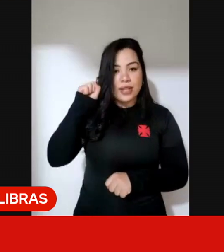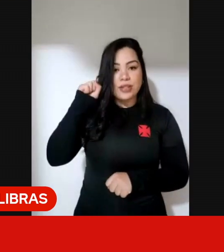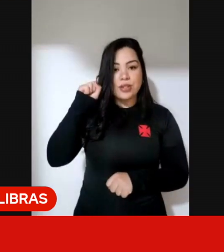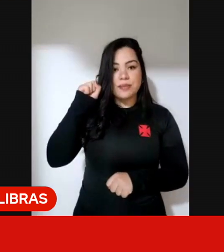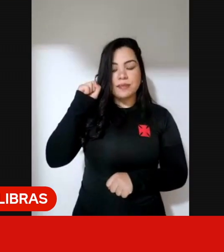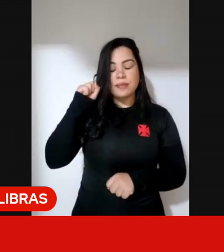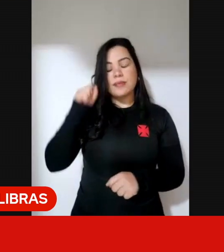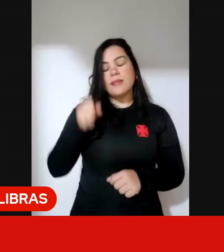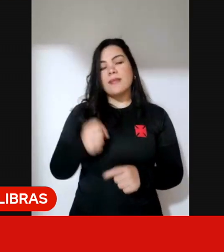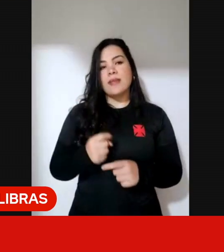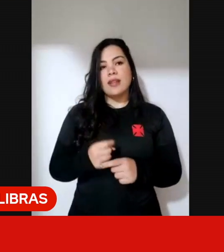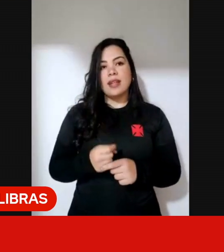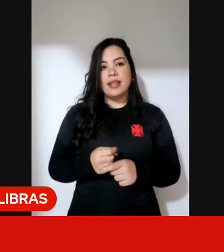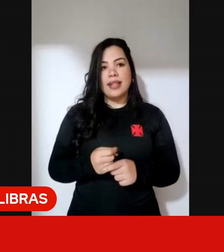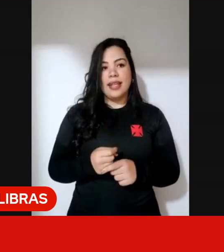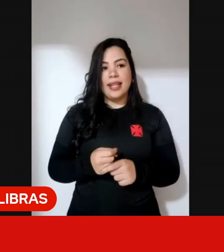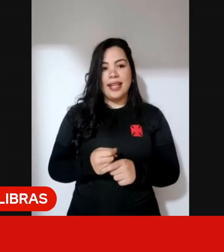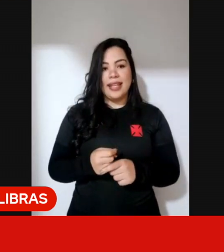única ouvinte.